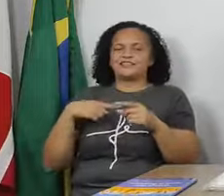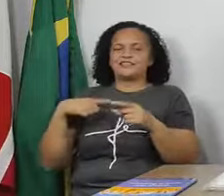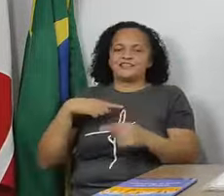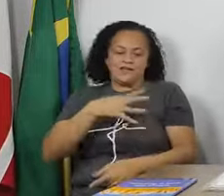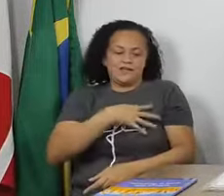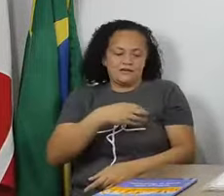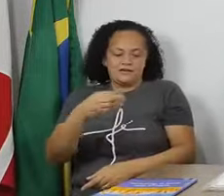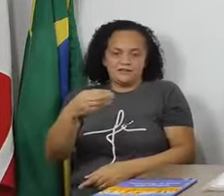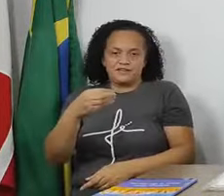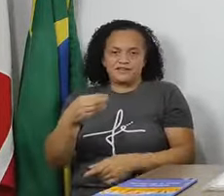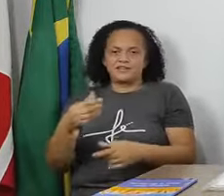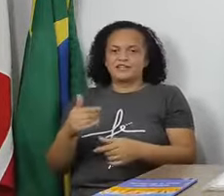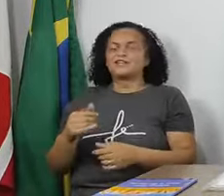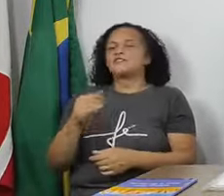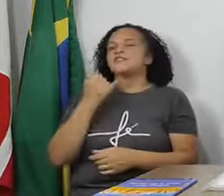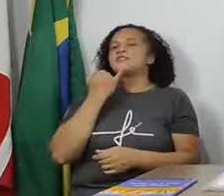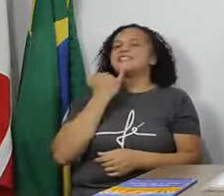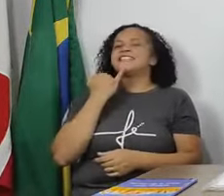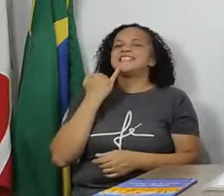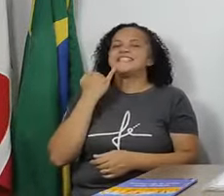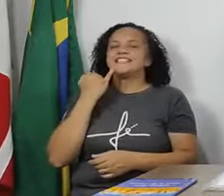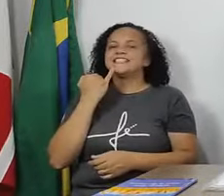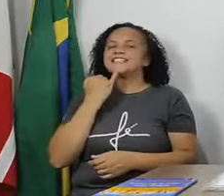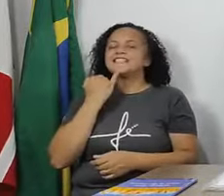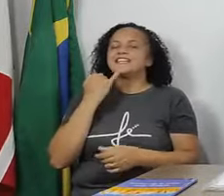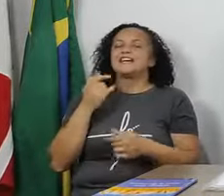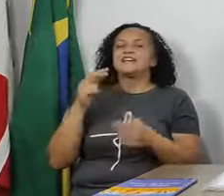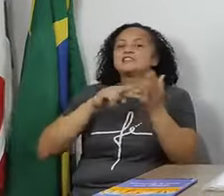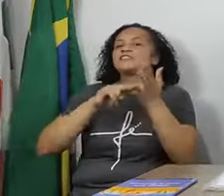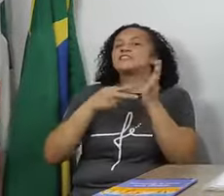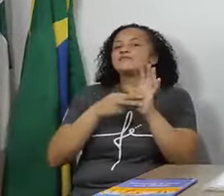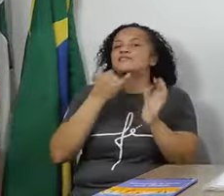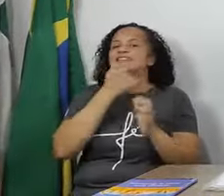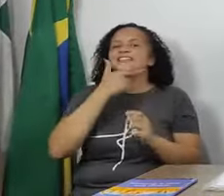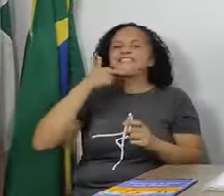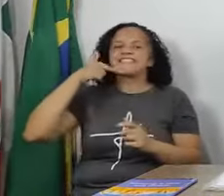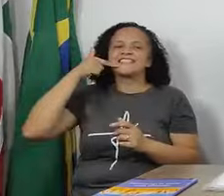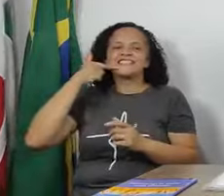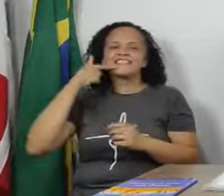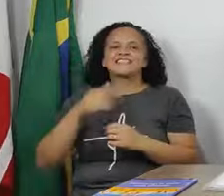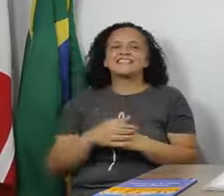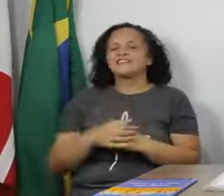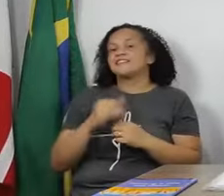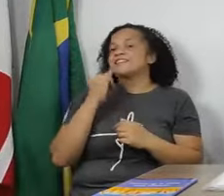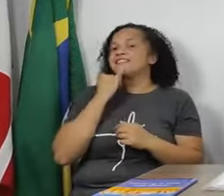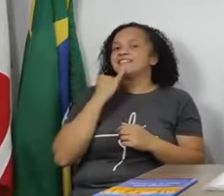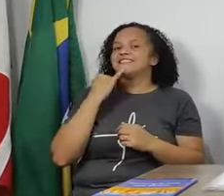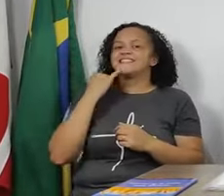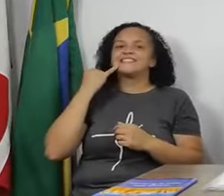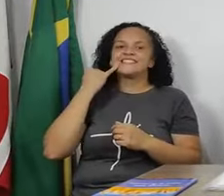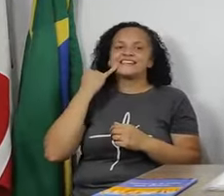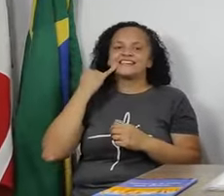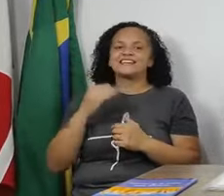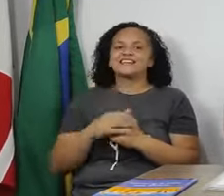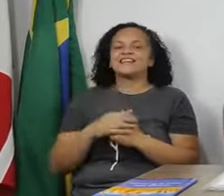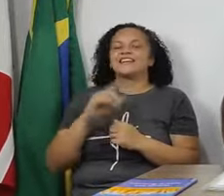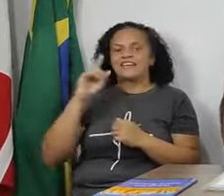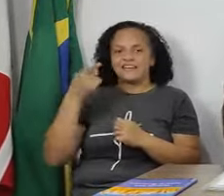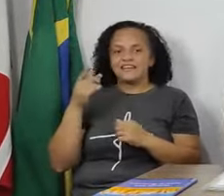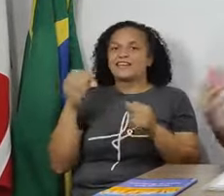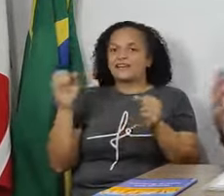né? Isaac é a marca da fidelidade de Deus na vida de Abraão e de Sara, né? E Deus tem